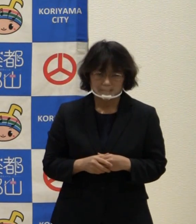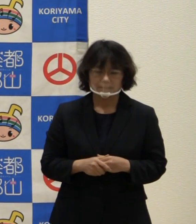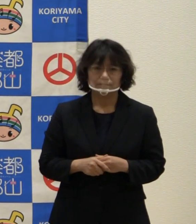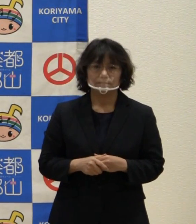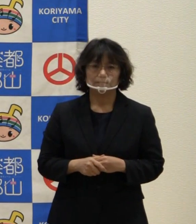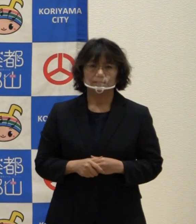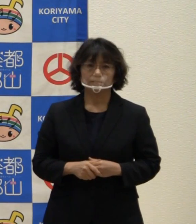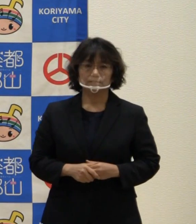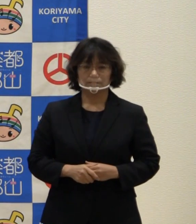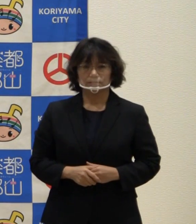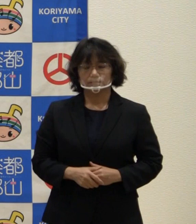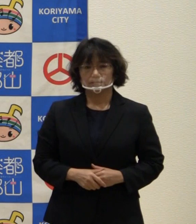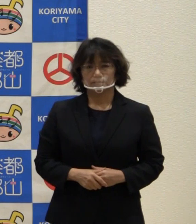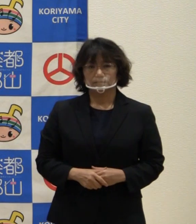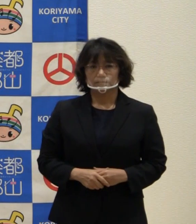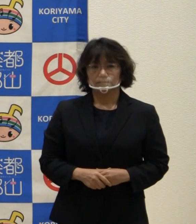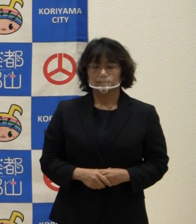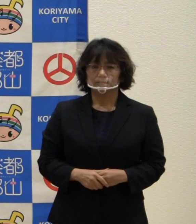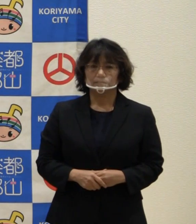いわゆる、